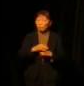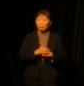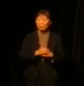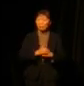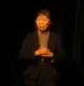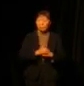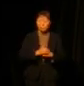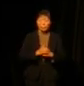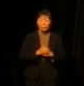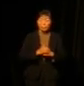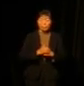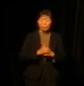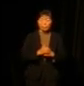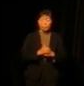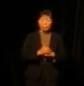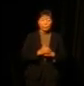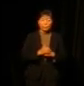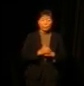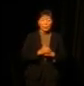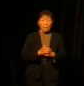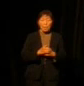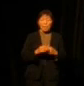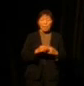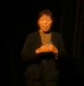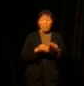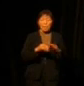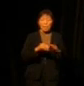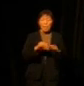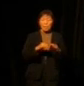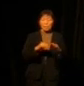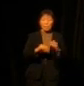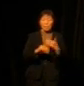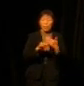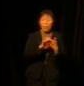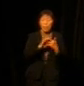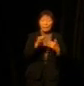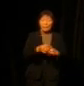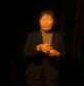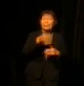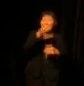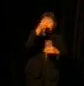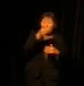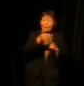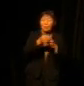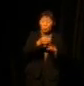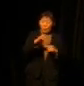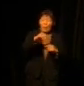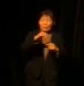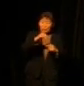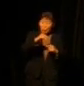放射能を測ったんですけども、まず地表が一番高い、次屋根が高い、だから1階も2階も高いですよ。あ